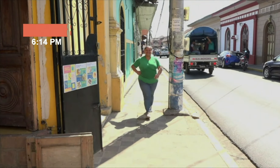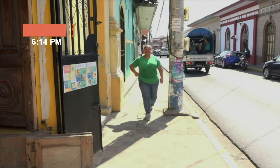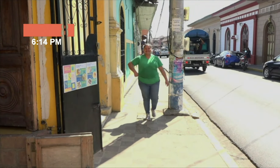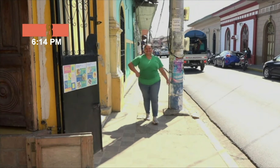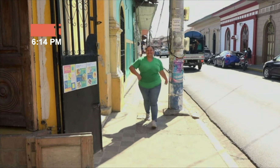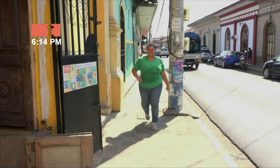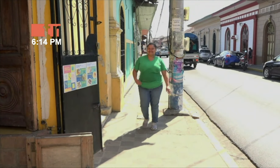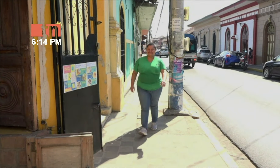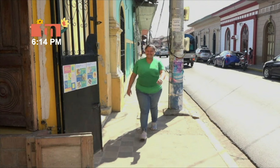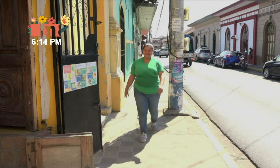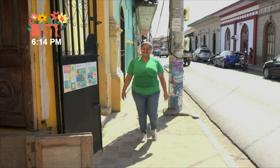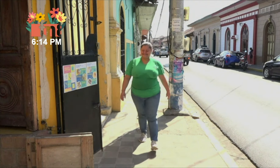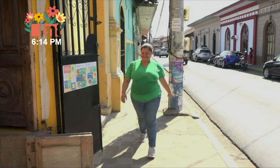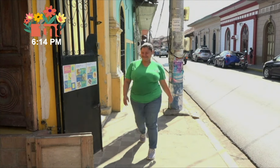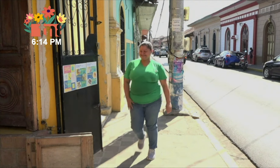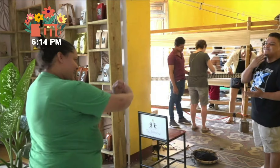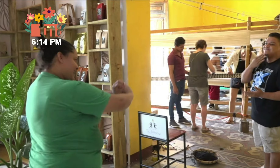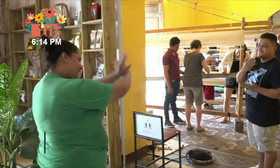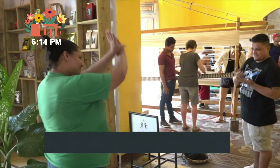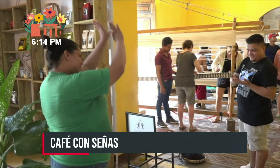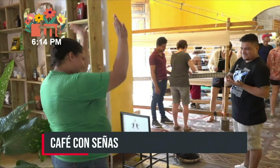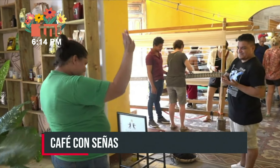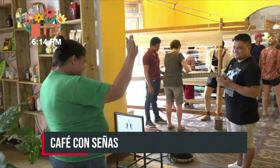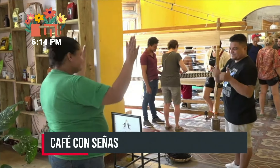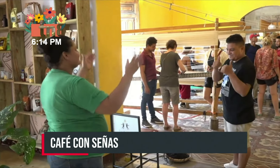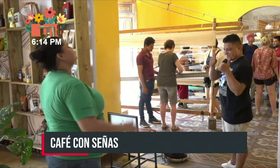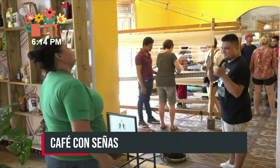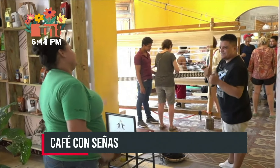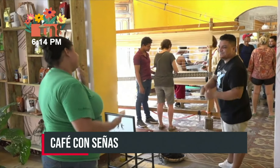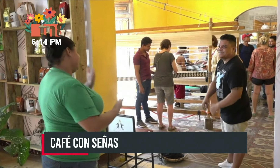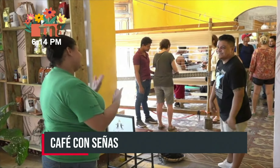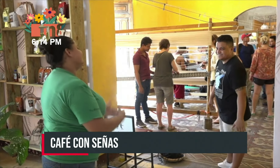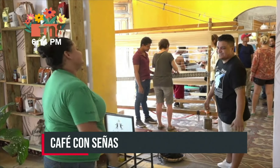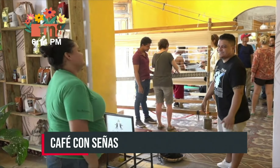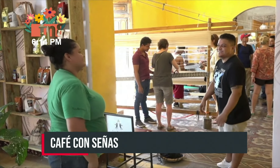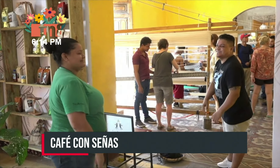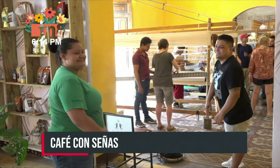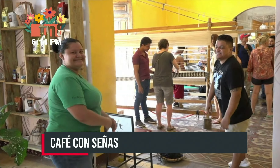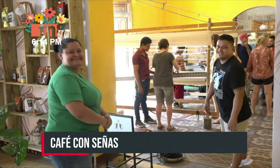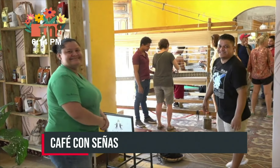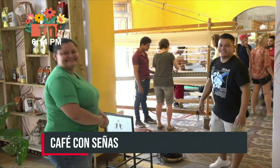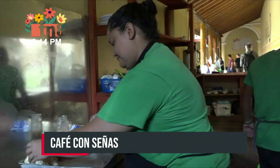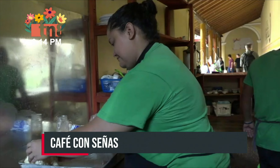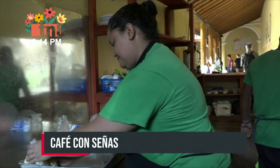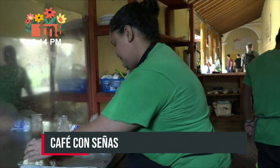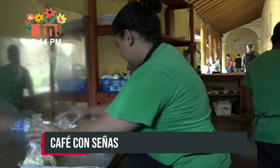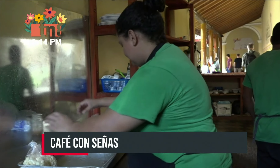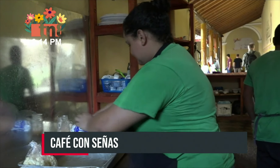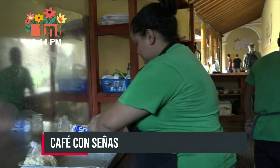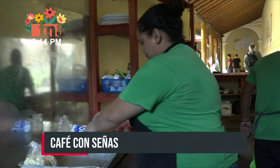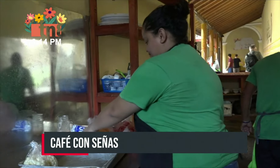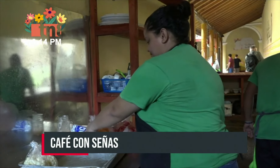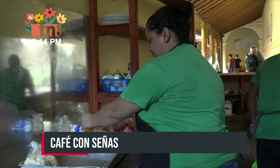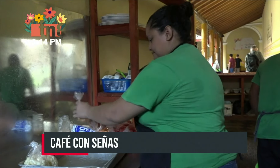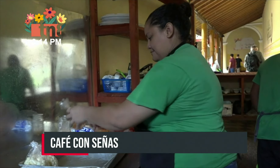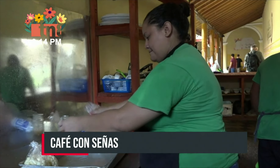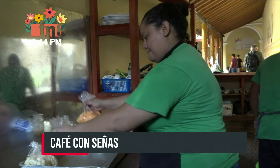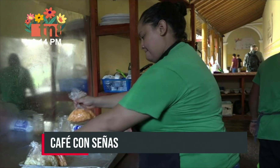A partir de las 7 de la mañana, con un buenos días en lenguaje de señas para sus compañeros de trabajo, inicia la jornada